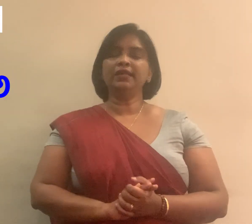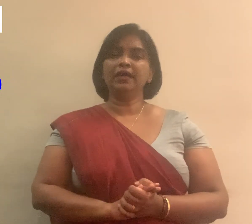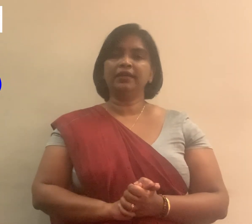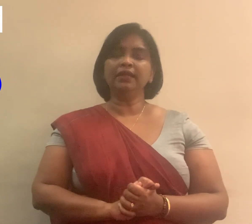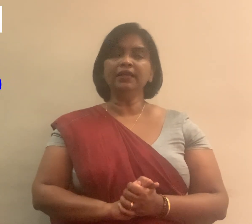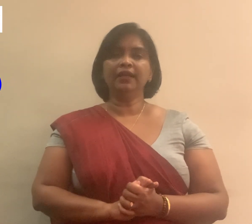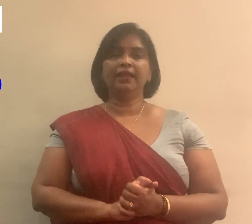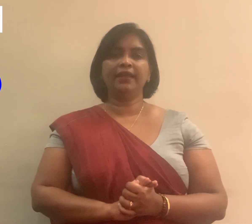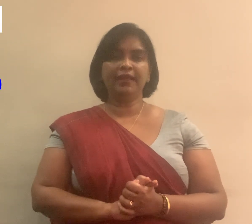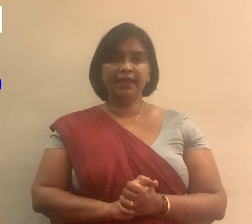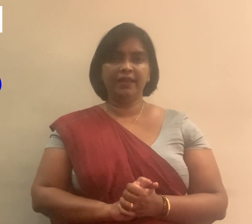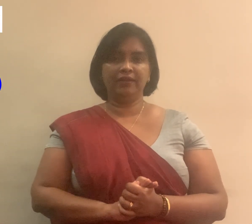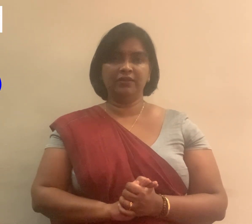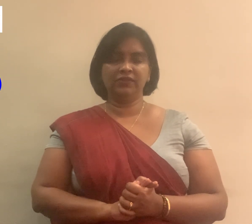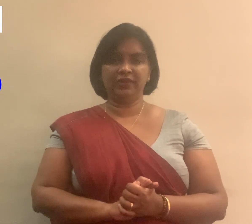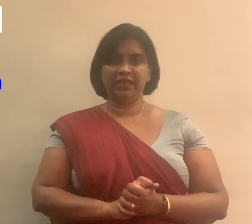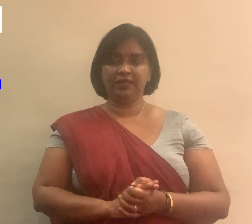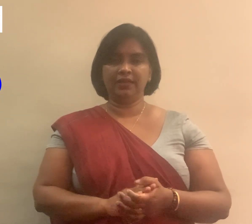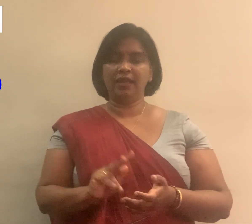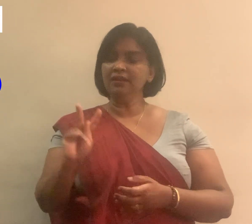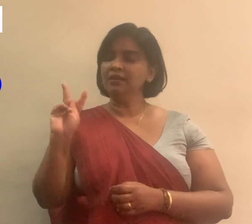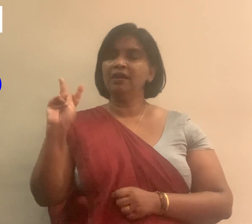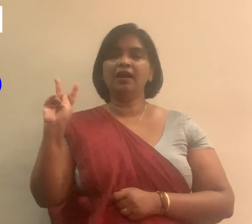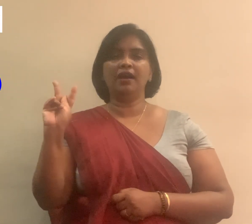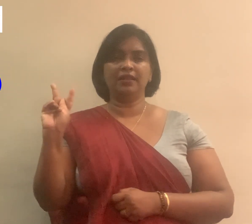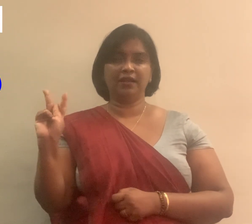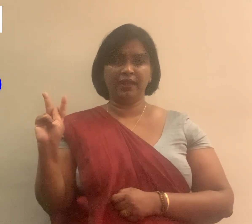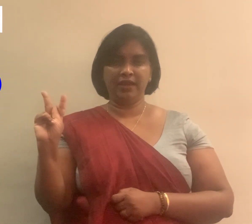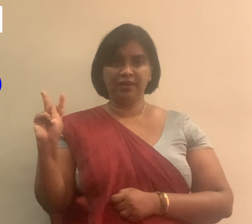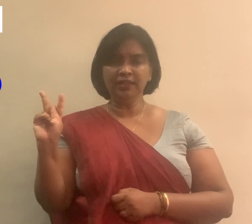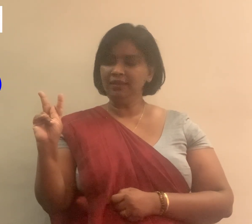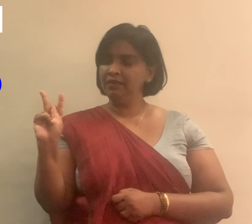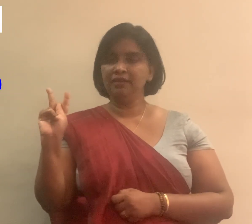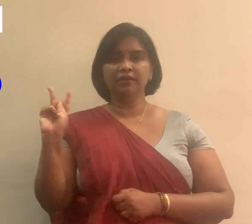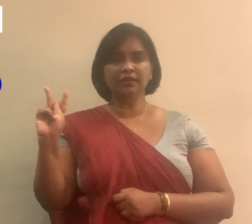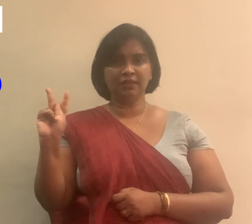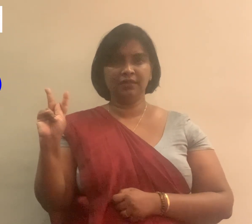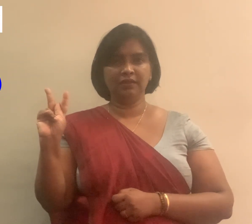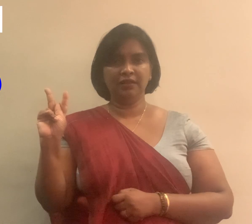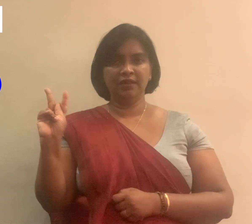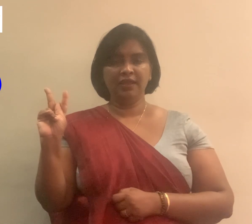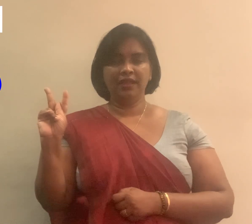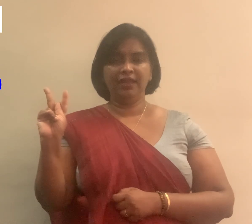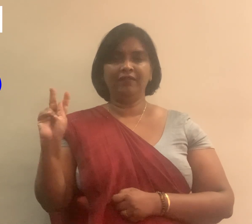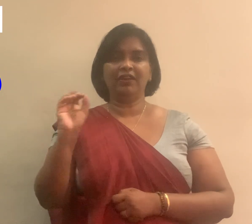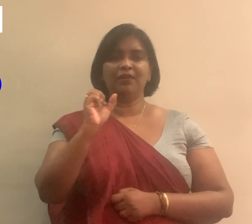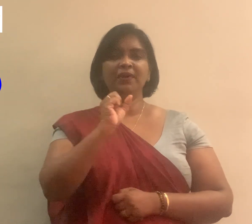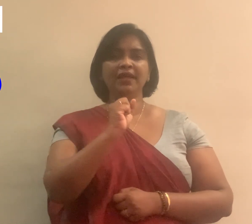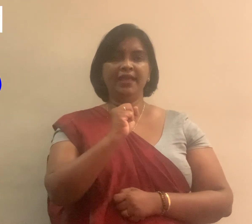ඊළඟට ඒ ස්වරයට නම් අල් කයන්න උක් ඒ වගේම ඒ.